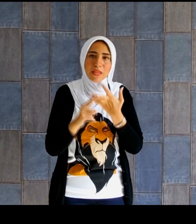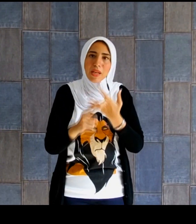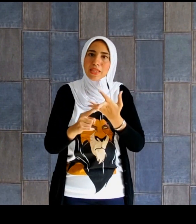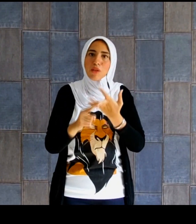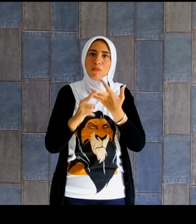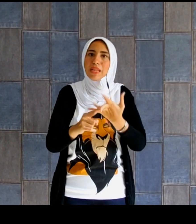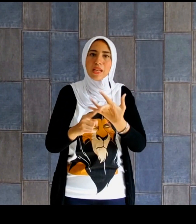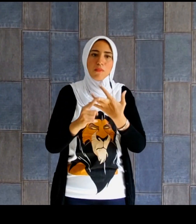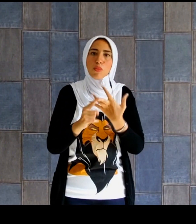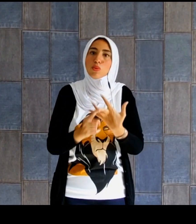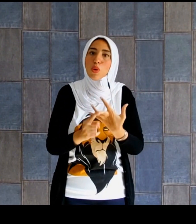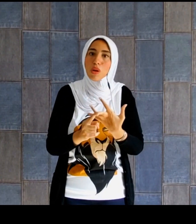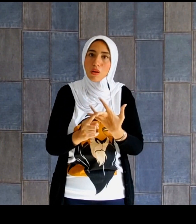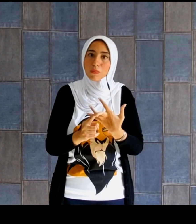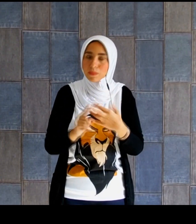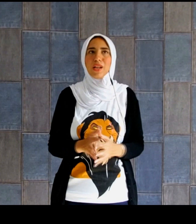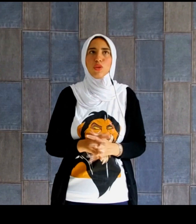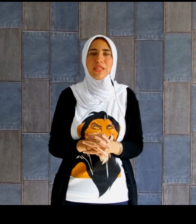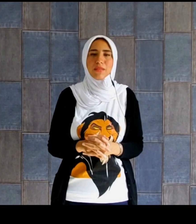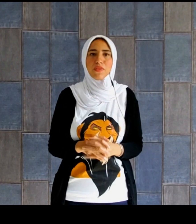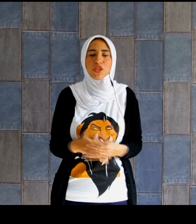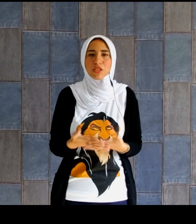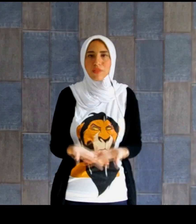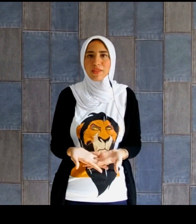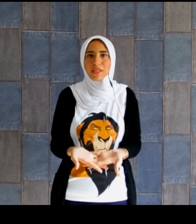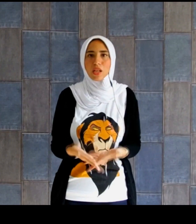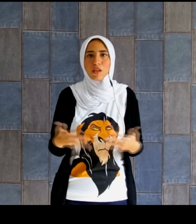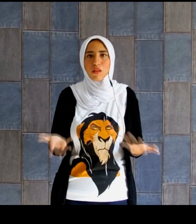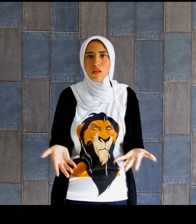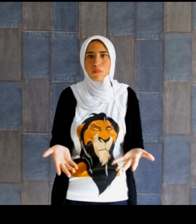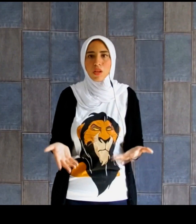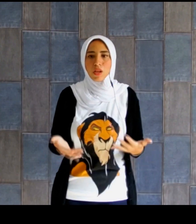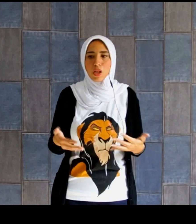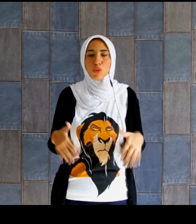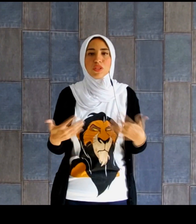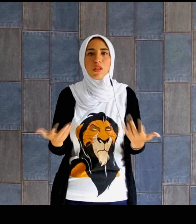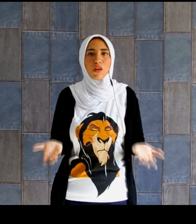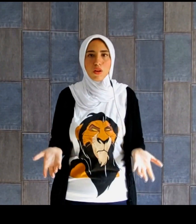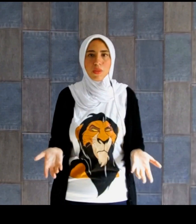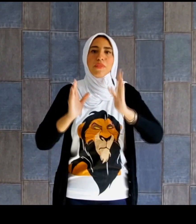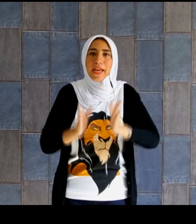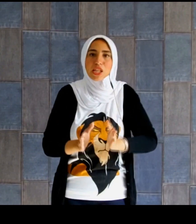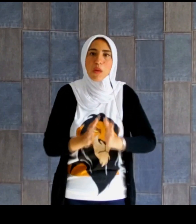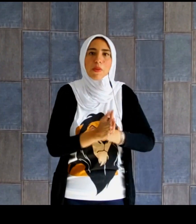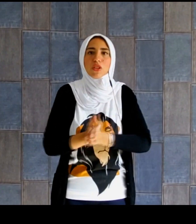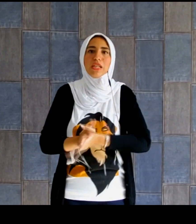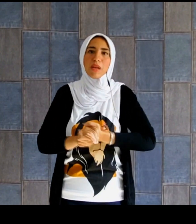بتاعت الملك او الملكة اللي موجود جوه الهرم هتقول لي يعني مفيش اكتشافات تانية غير الهرم انو بيطلع كهرباء في حاجة اسمها بطارية